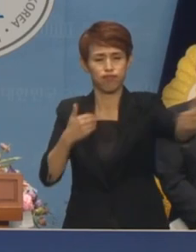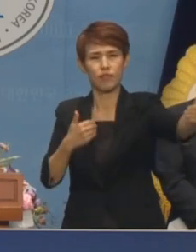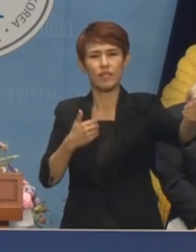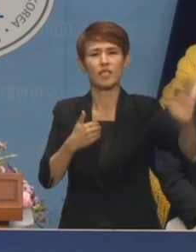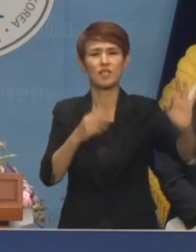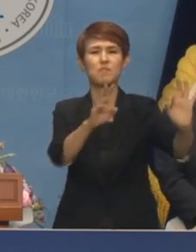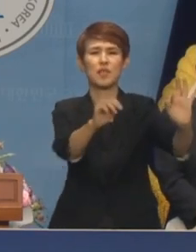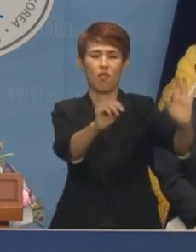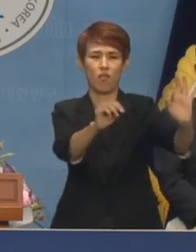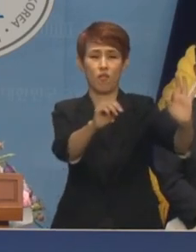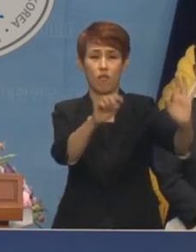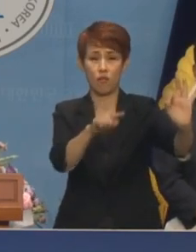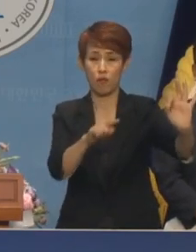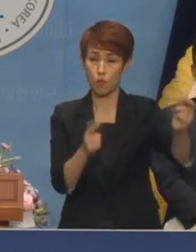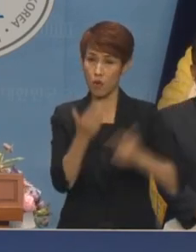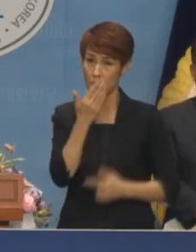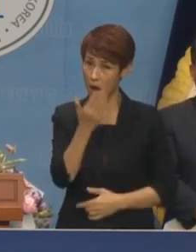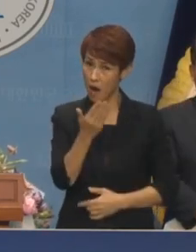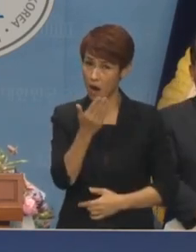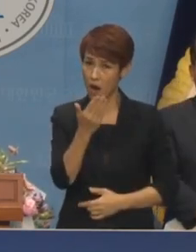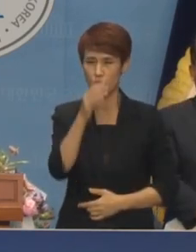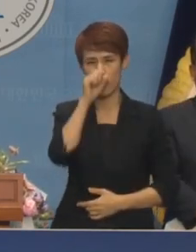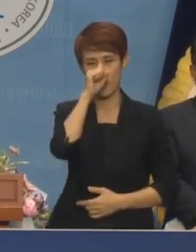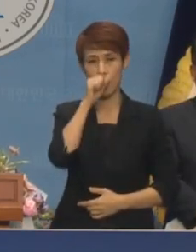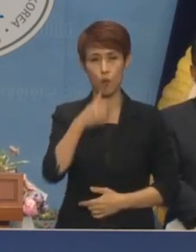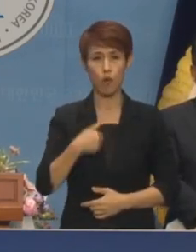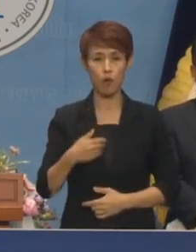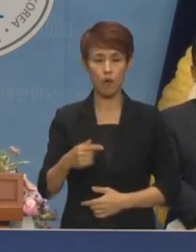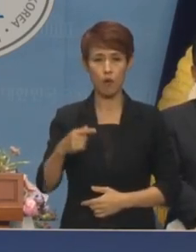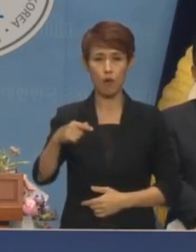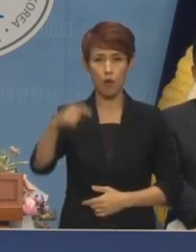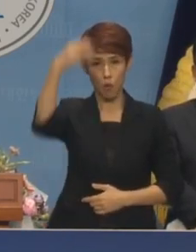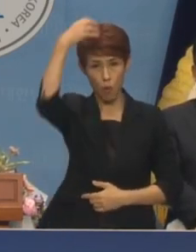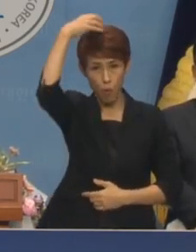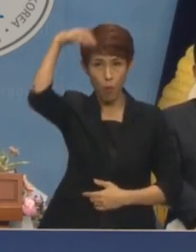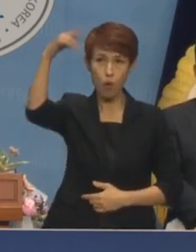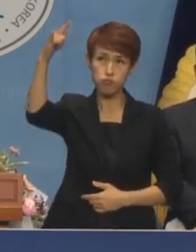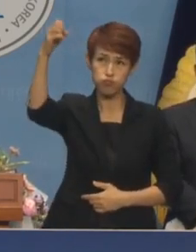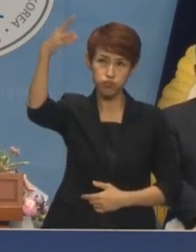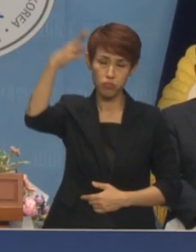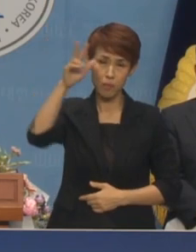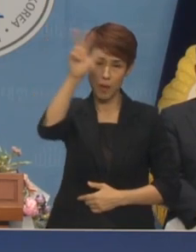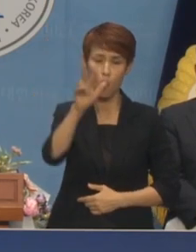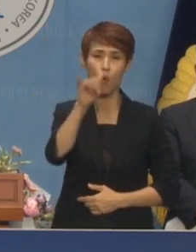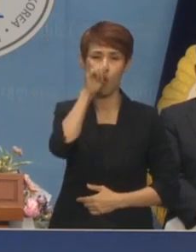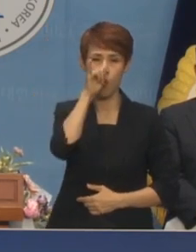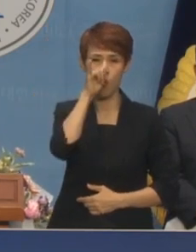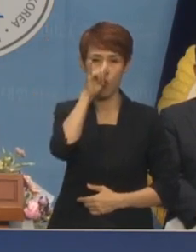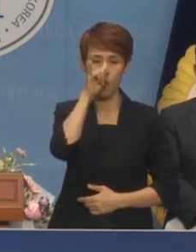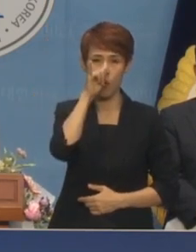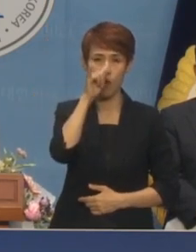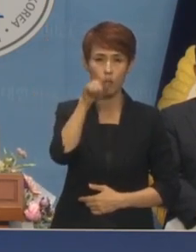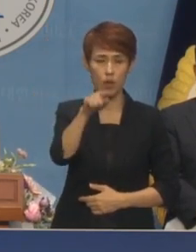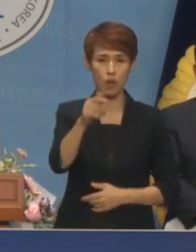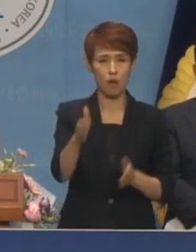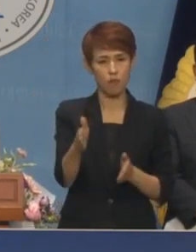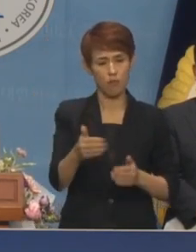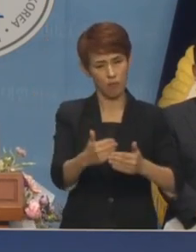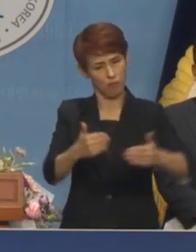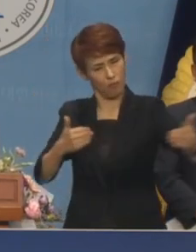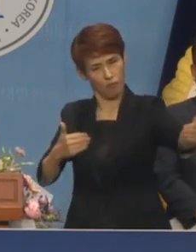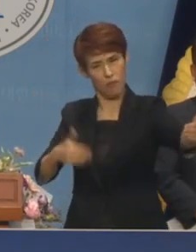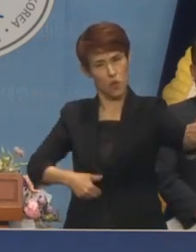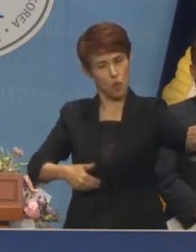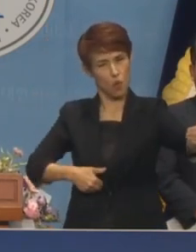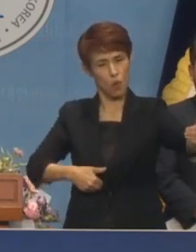저는 조정할 수 있다면 왜냐하면 마당에도 지붕에도 다 태양광 발전기를 올리는데 굳이 그렇게 이격거리를 둬야